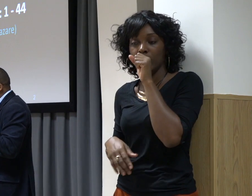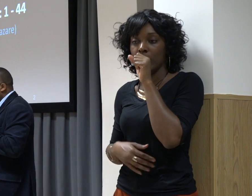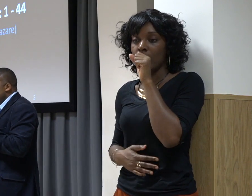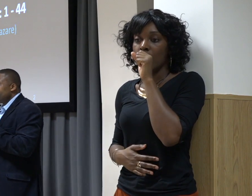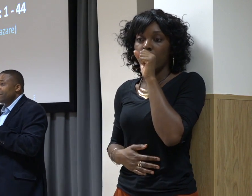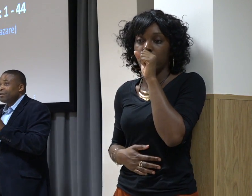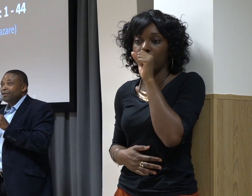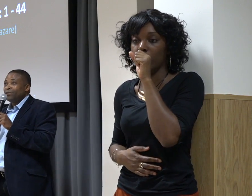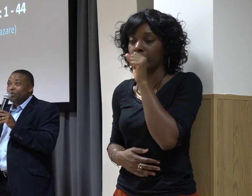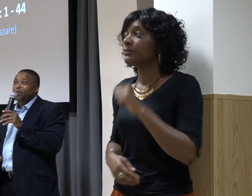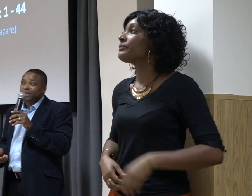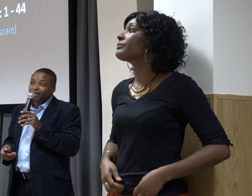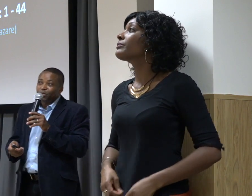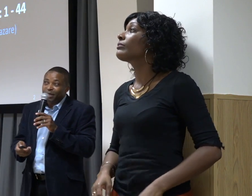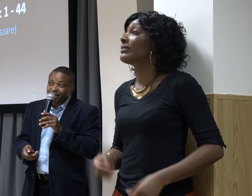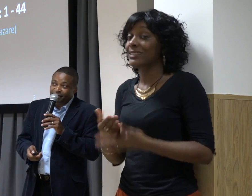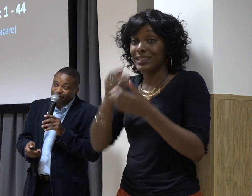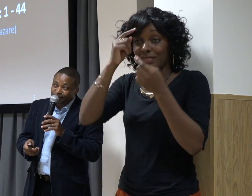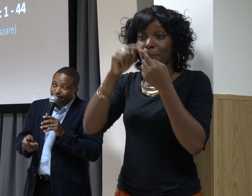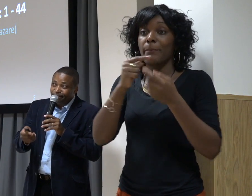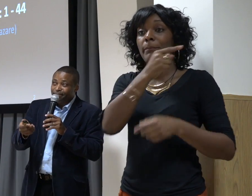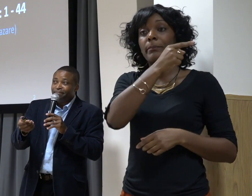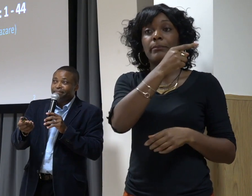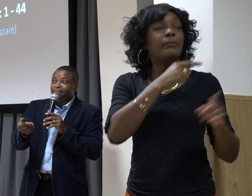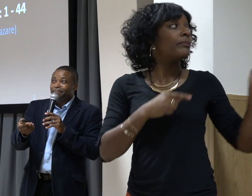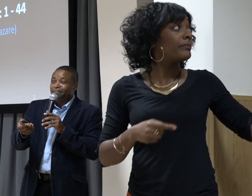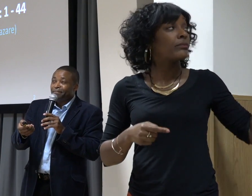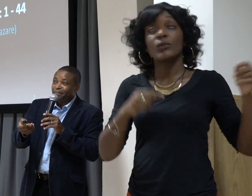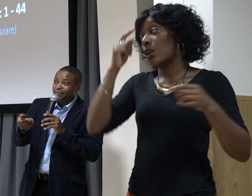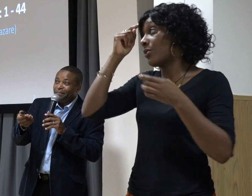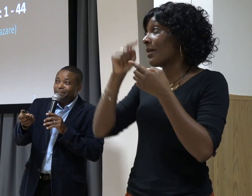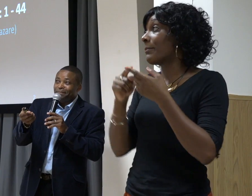C'est le thème de mon message ce matin.